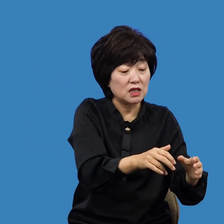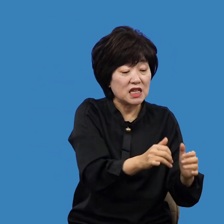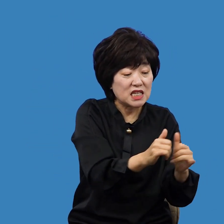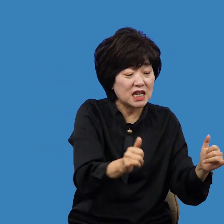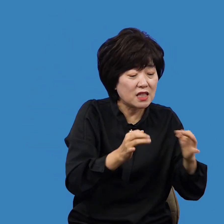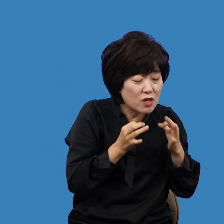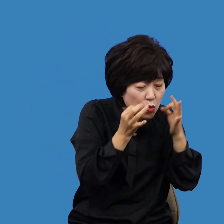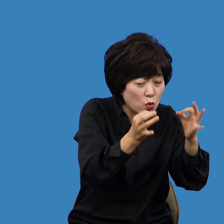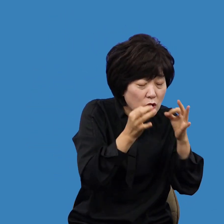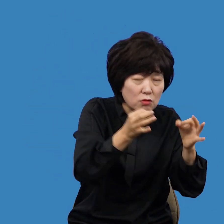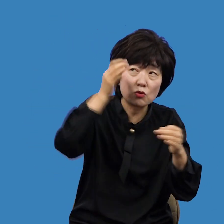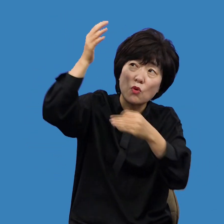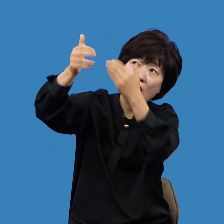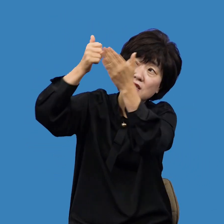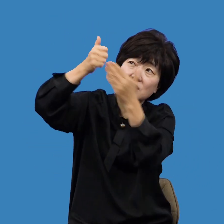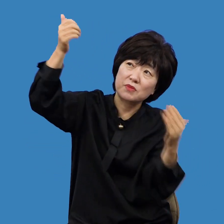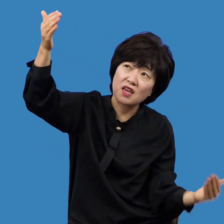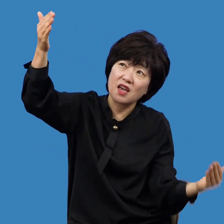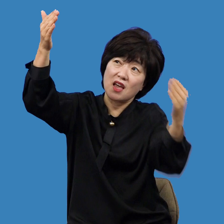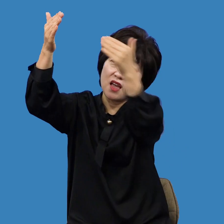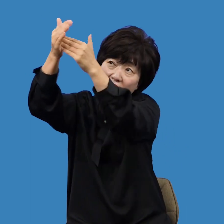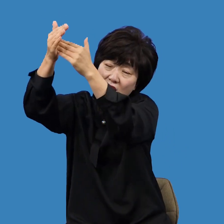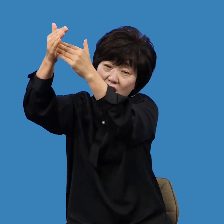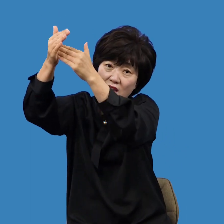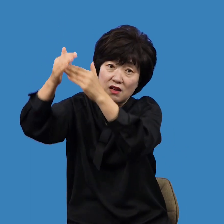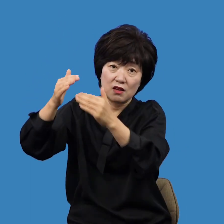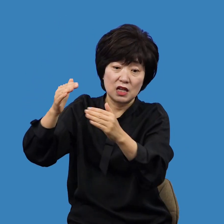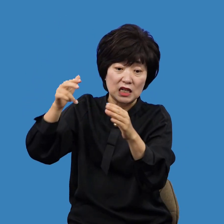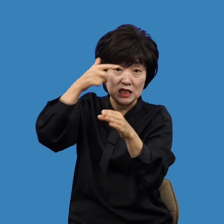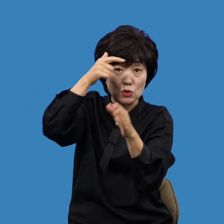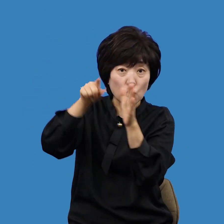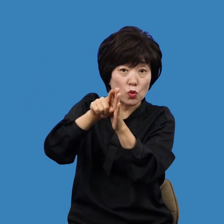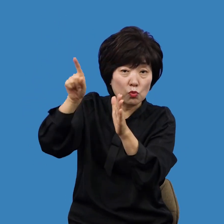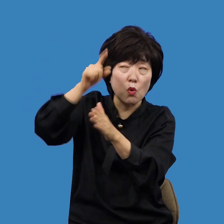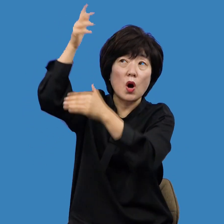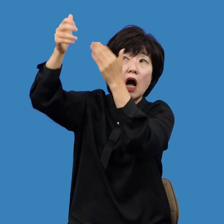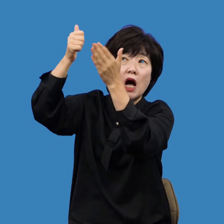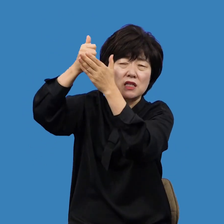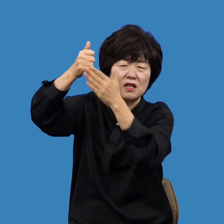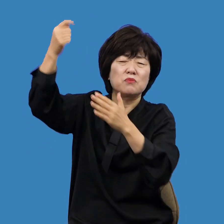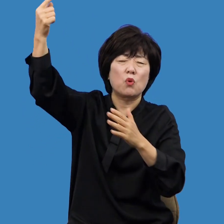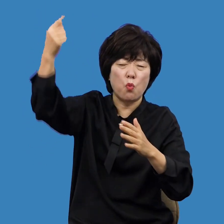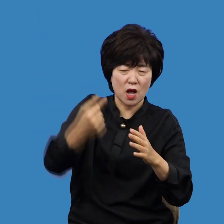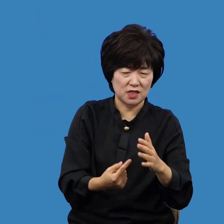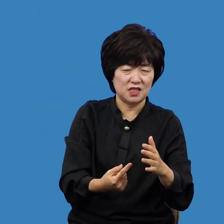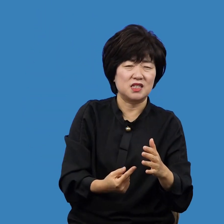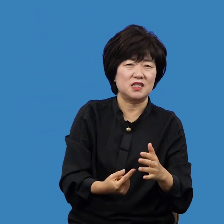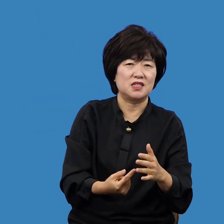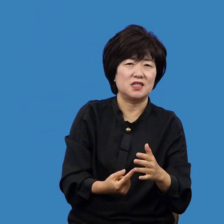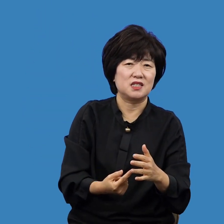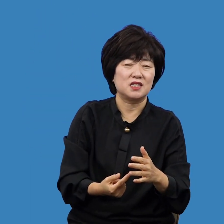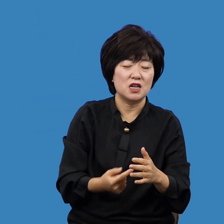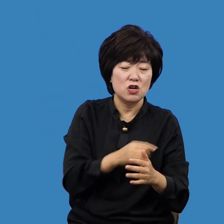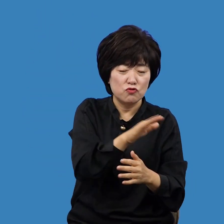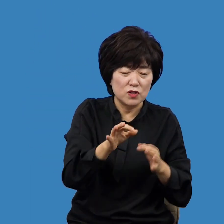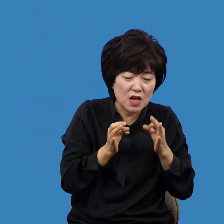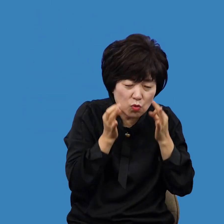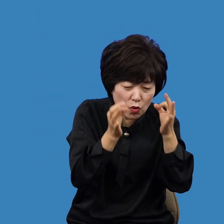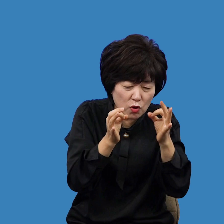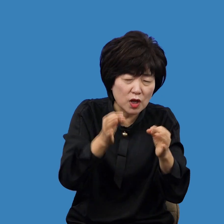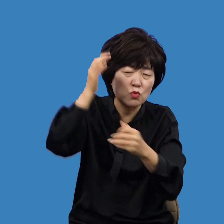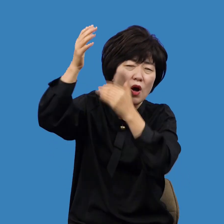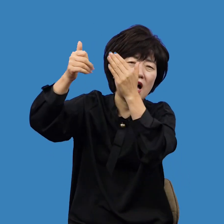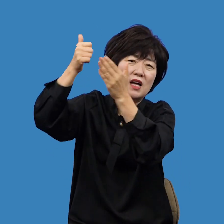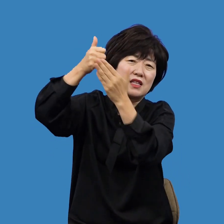우리를 찾아오신 거지. 이 얘기를 하고 있는 거예요. 우리가 이 땅에서 아무리 열심히 노력해도 하늘의 것들을 이루어갈 수 없다는 거야. 그러면